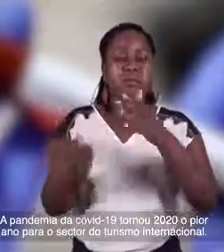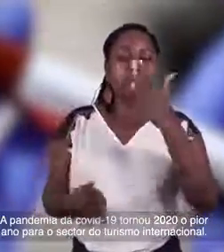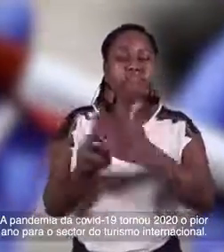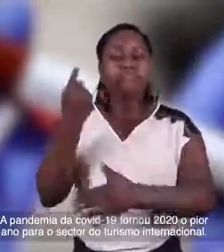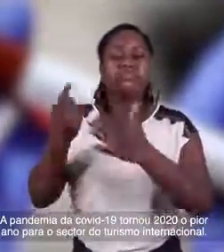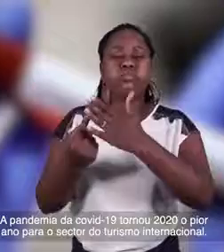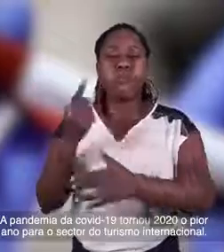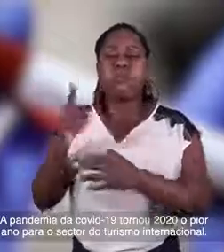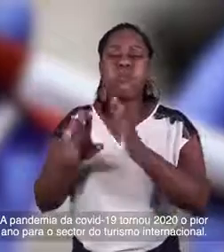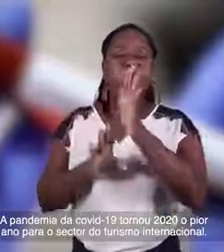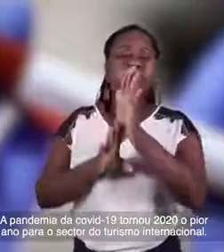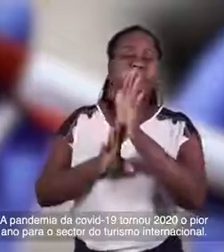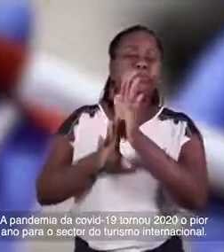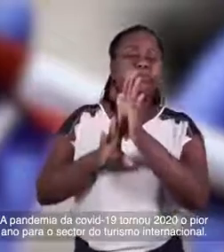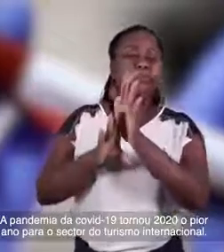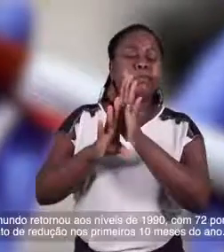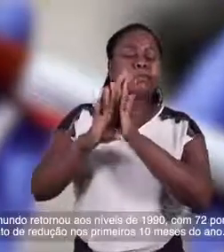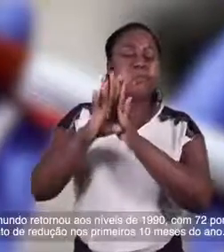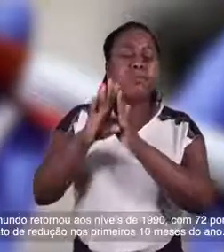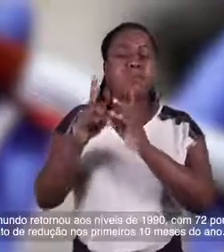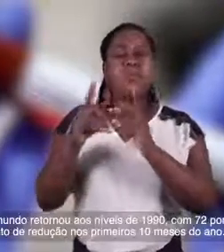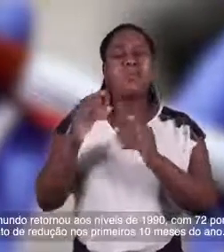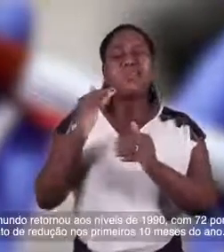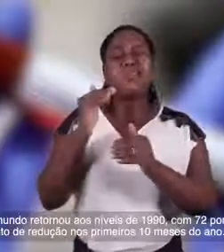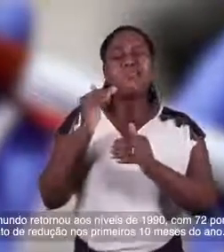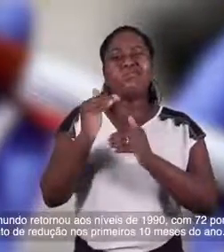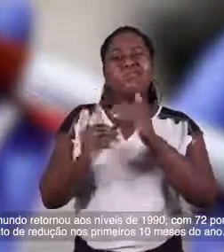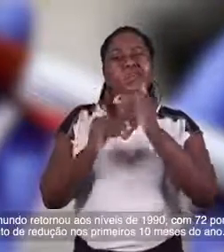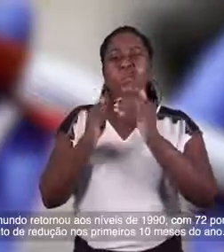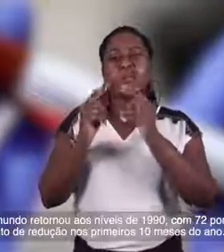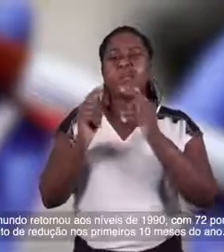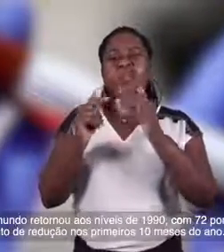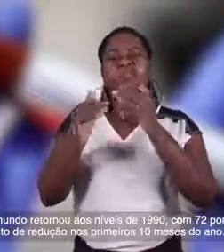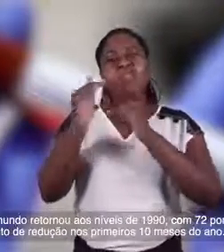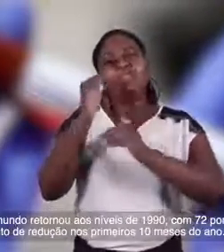setor do turismo internacional. O mundo retornou aos níveis de